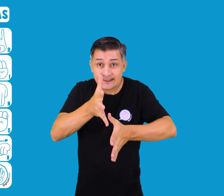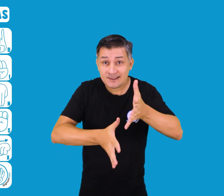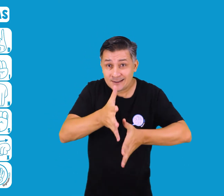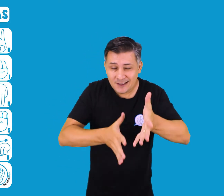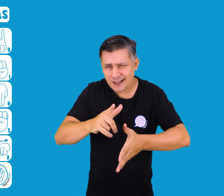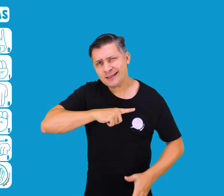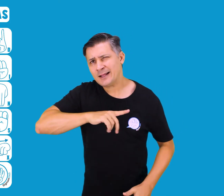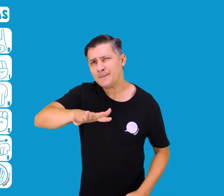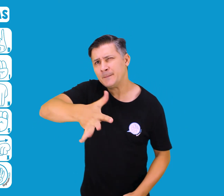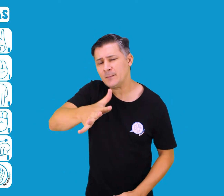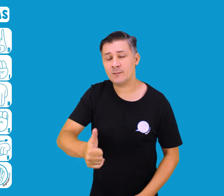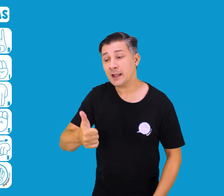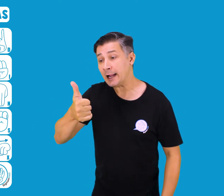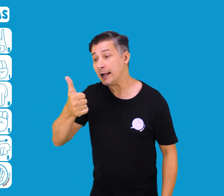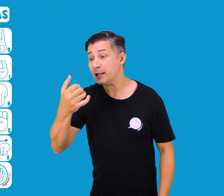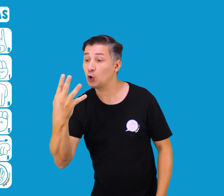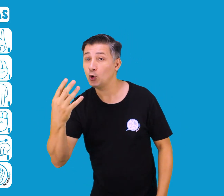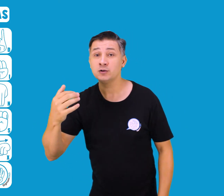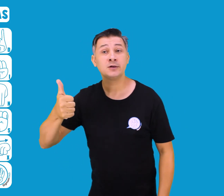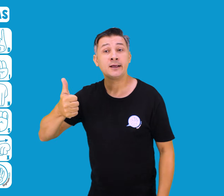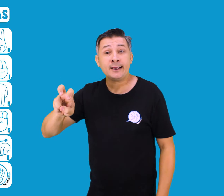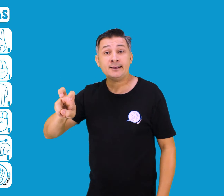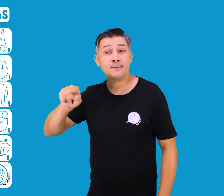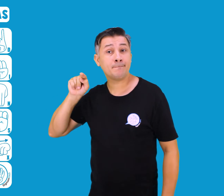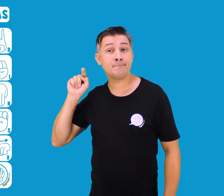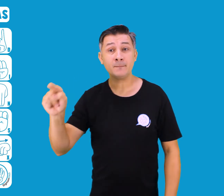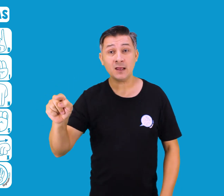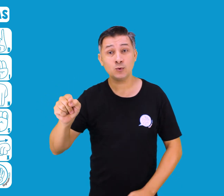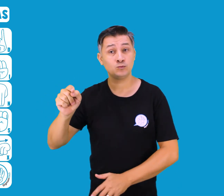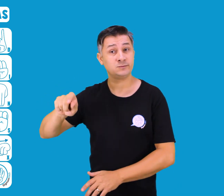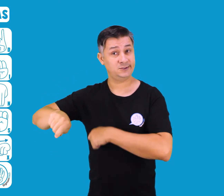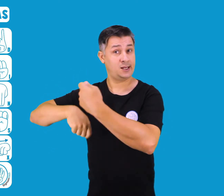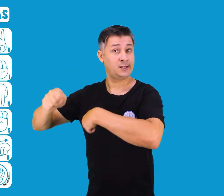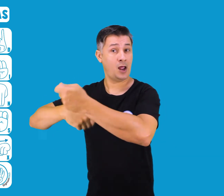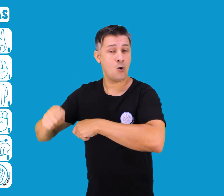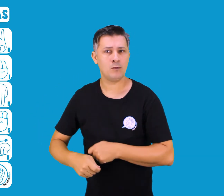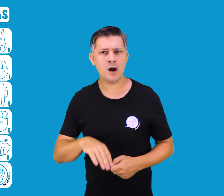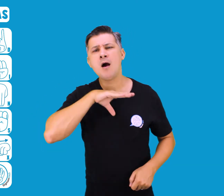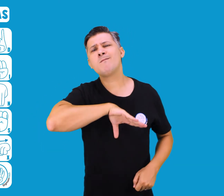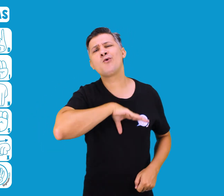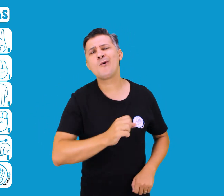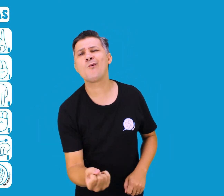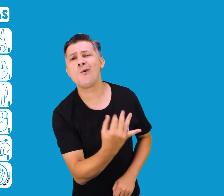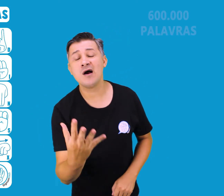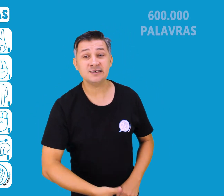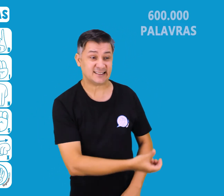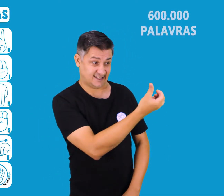língua de sinais existem entre 14 a 15 mil sinais, enquanto em português temos cerca